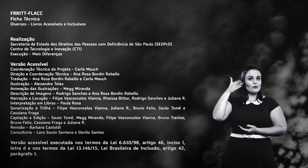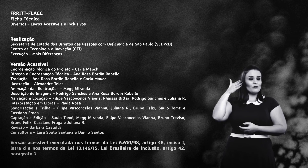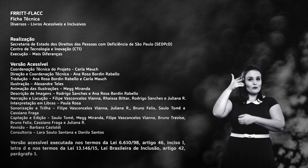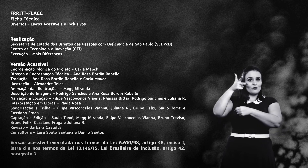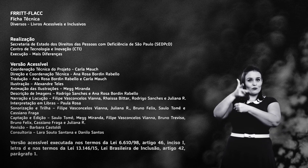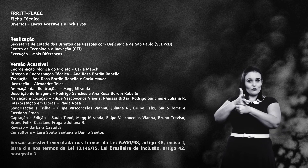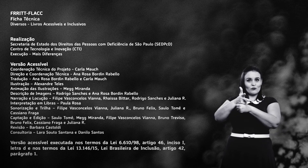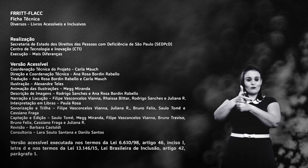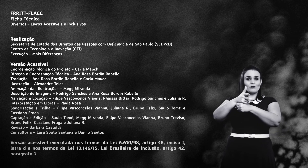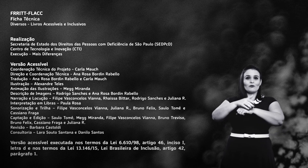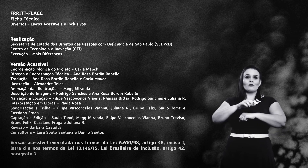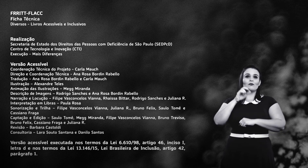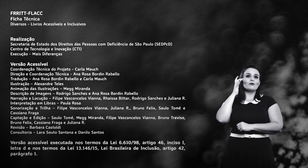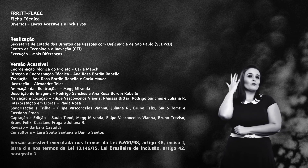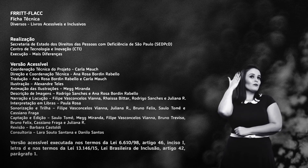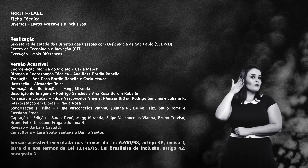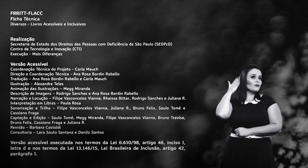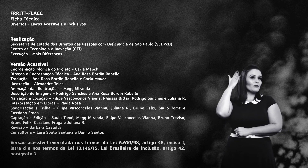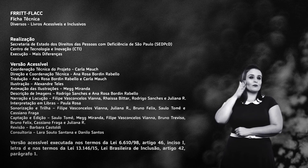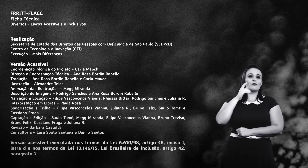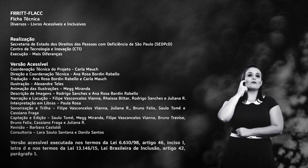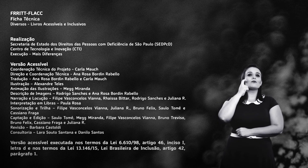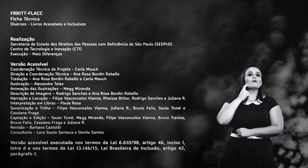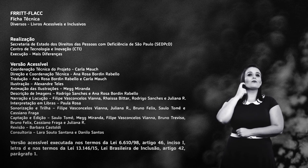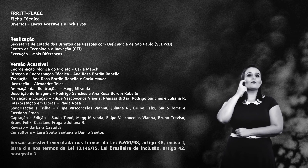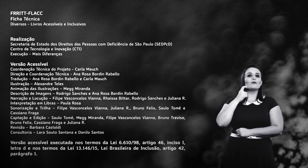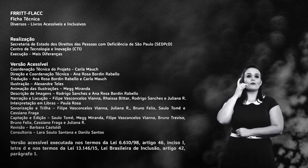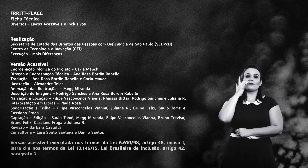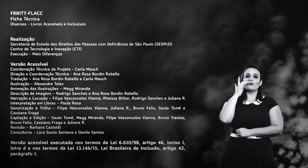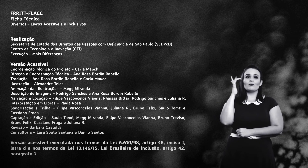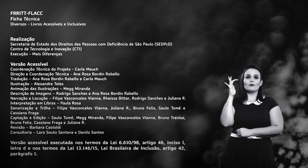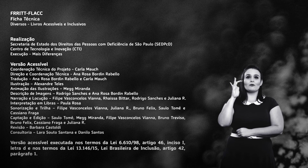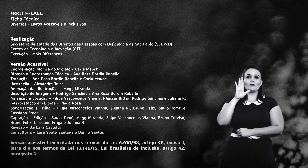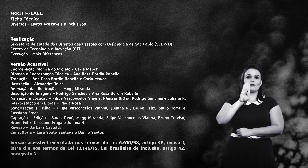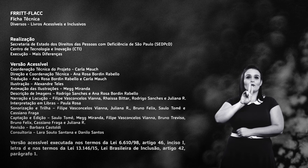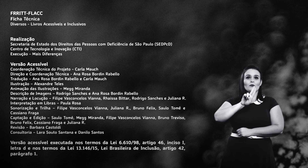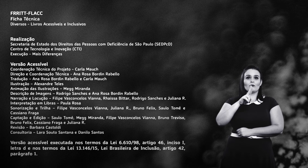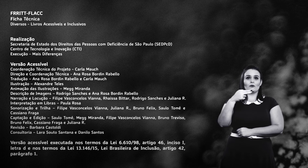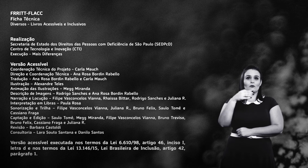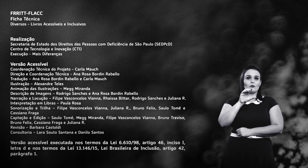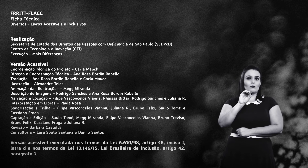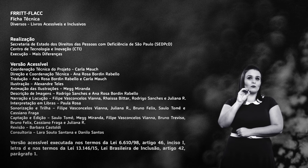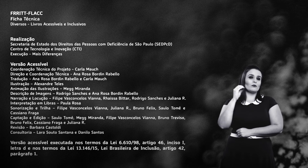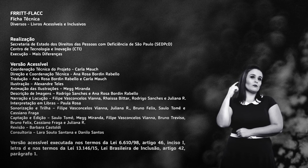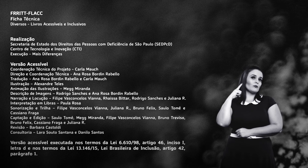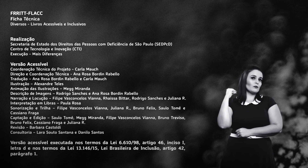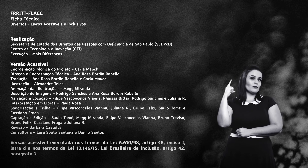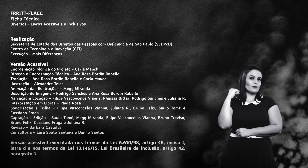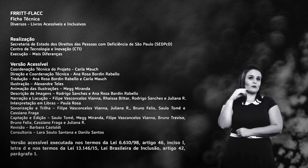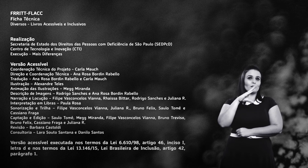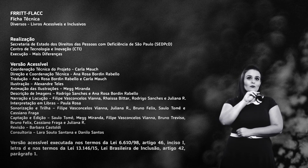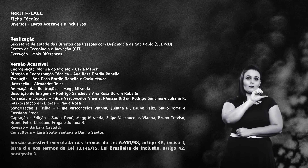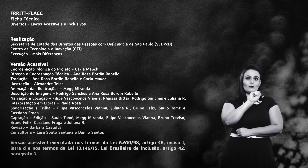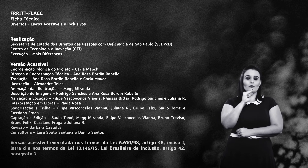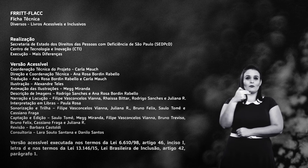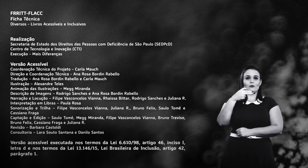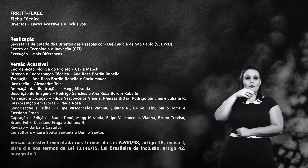edição: Saulo Tomé, Meg Miranda, Felipe Vasconcelos Viana, Bruno Treviso, Bruno Félix, Cassiano Fraga